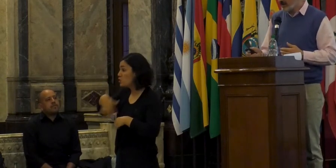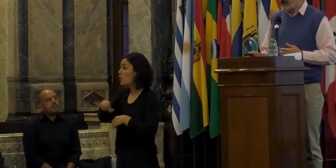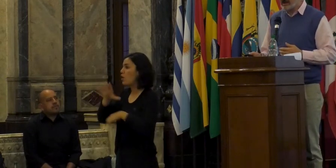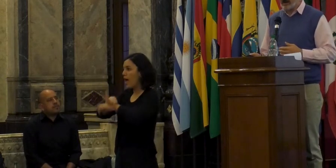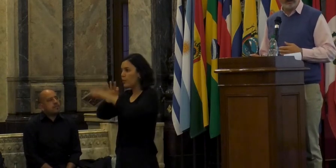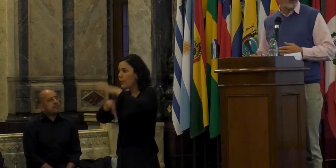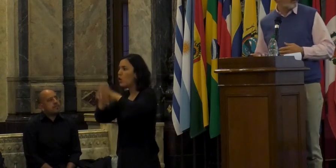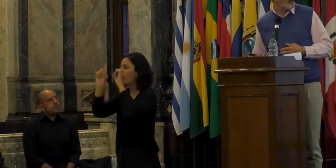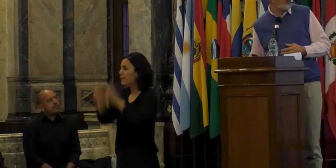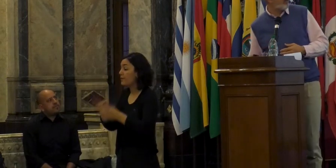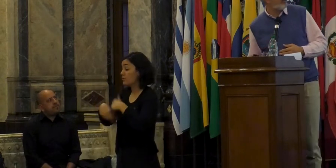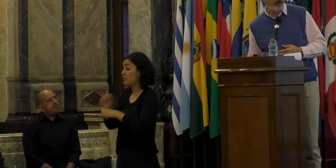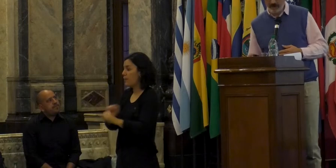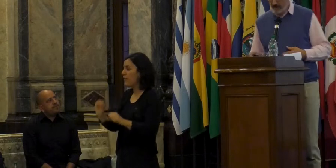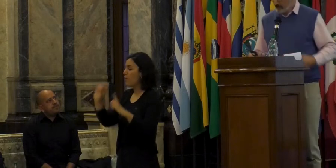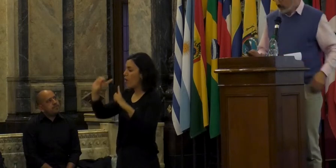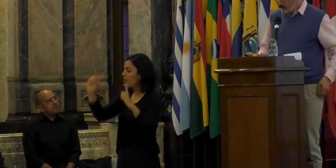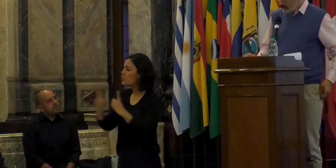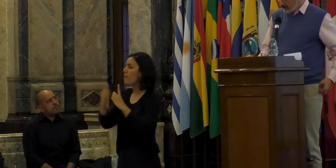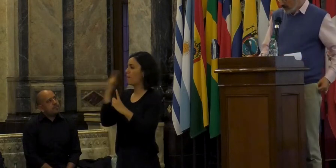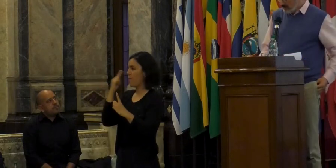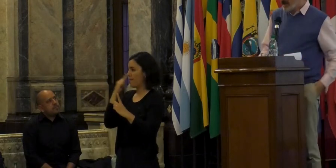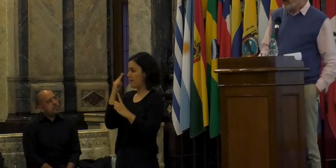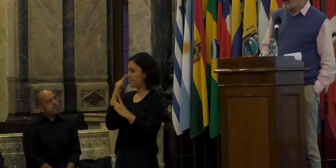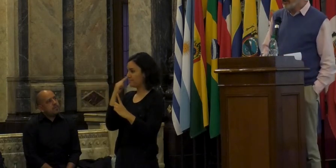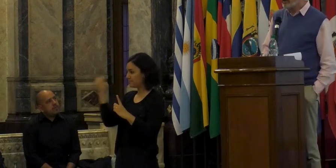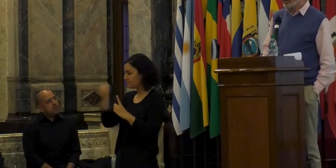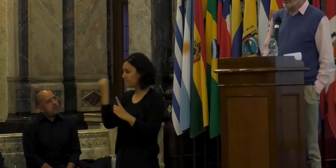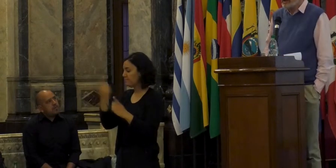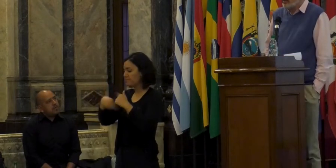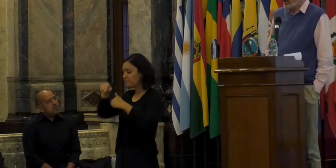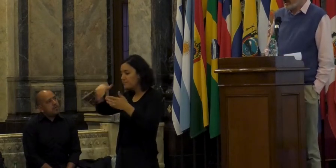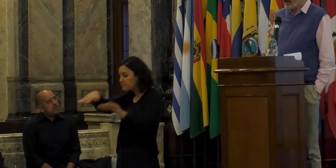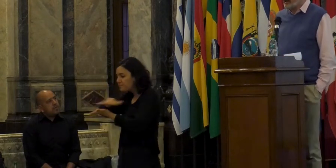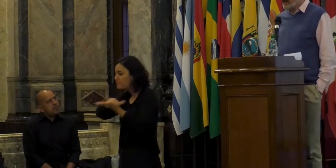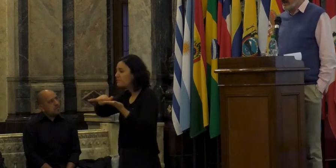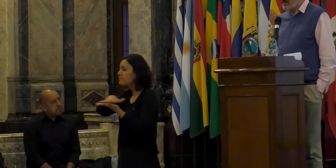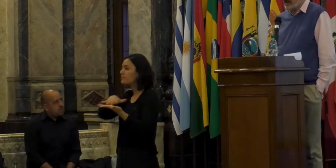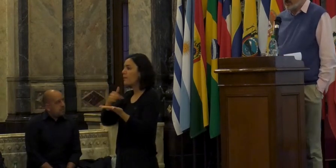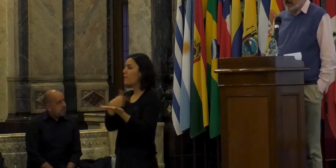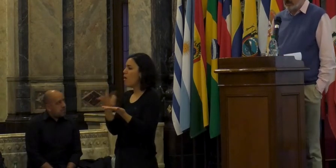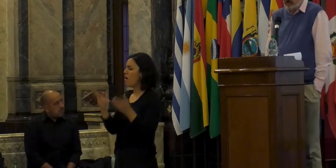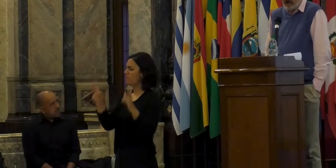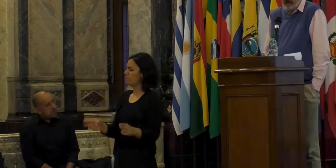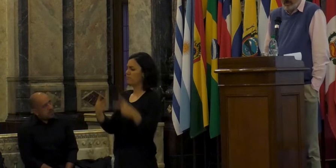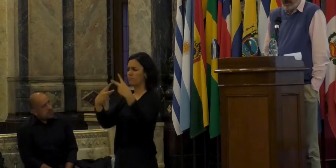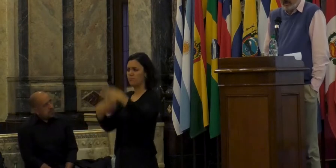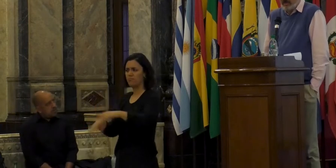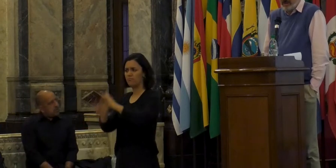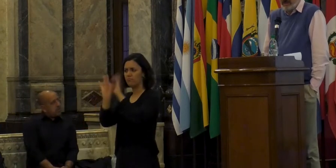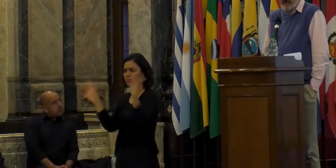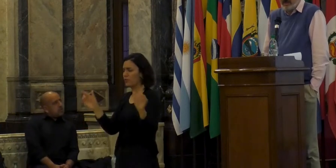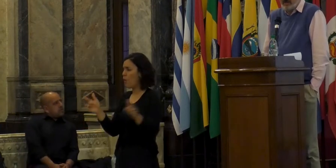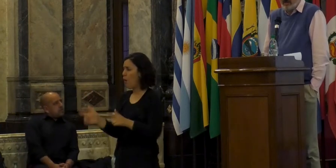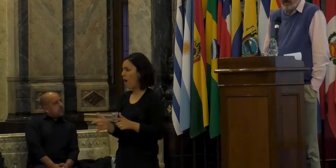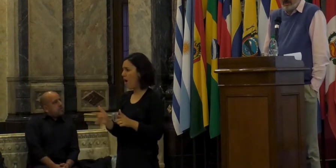permiten entonces acotar un campo. Ese campo es difuso, no tiene por qué tener límites muy claros, porque por la